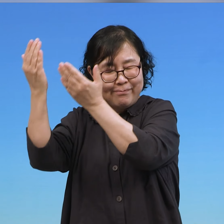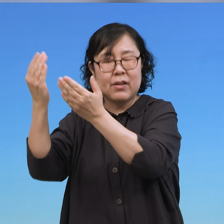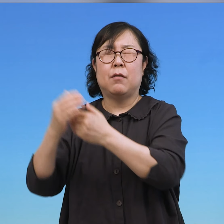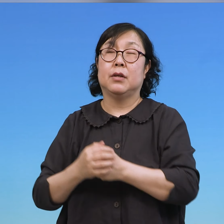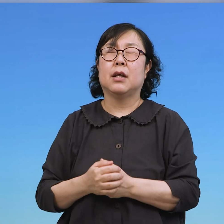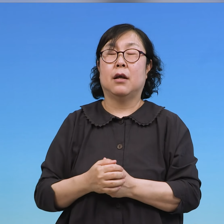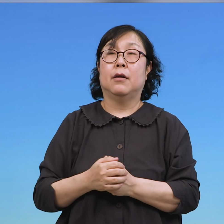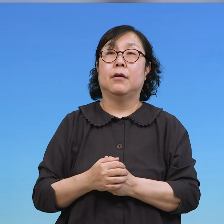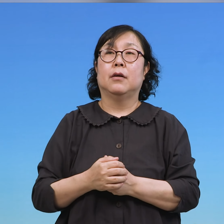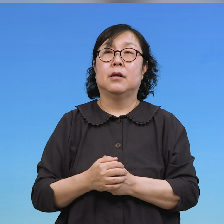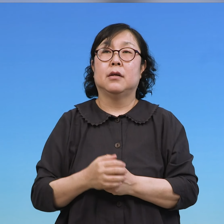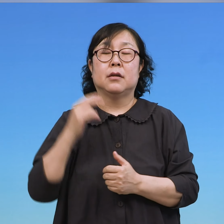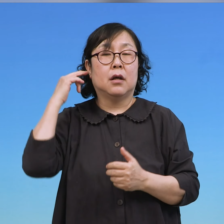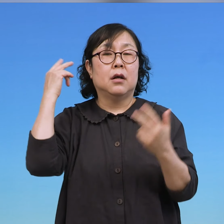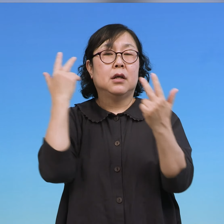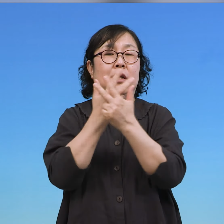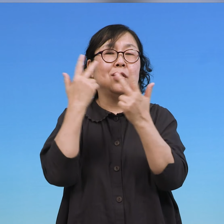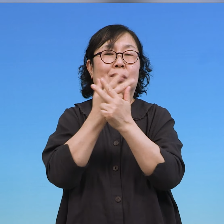또